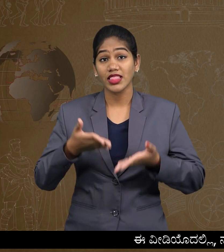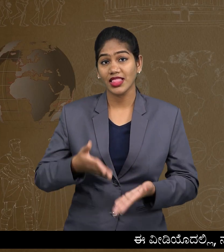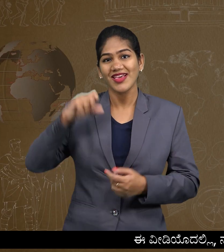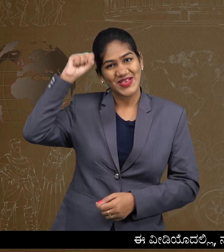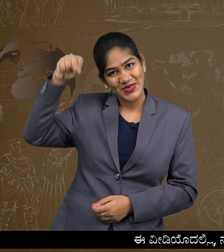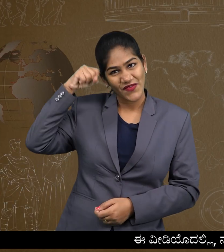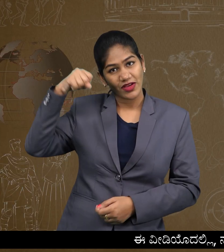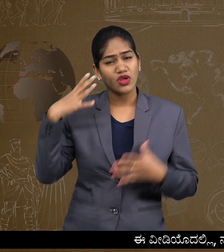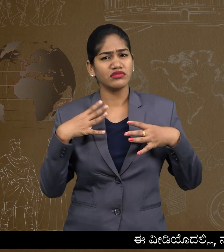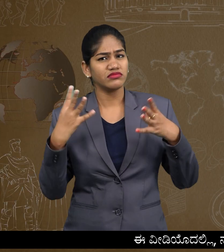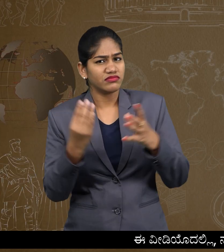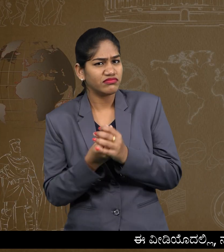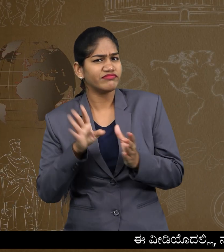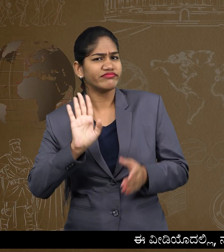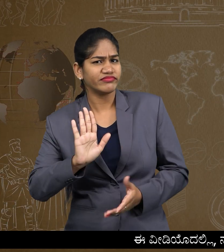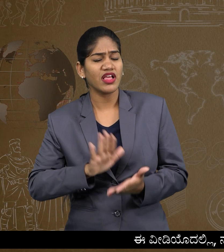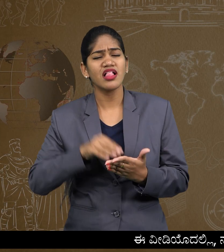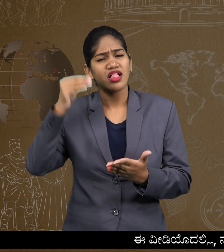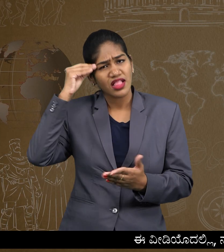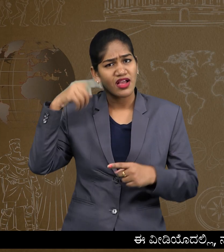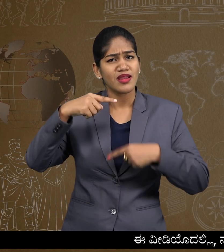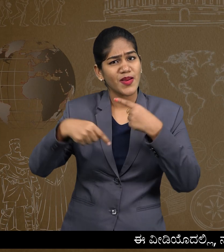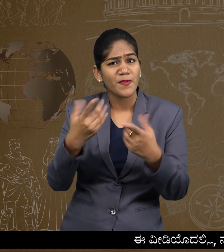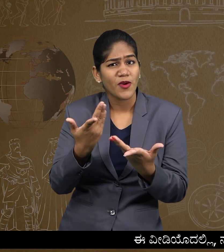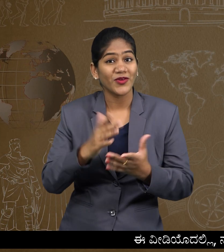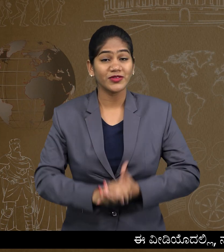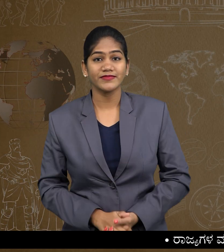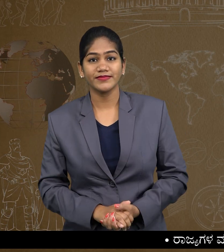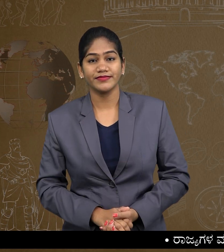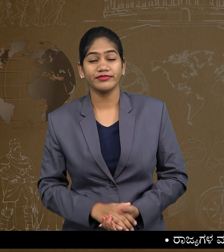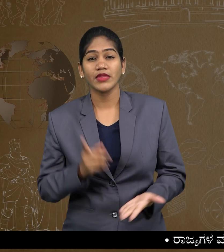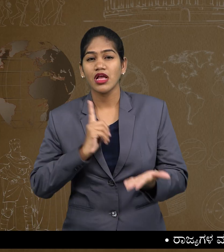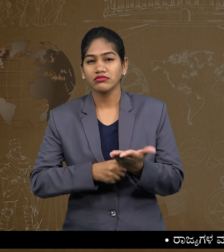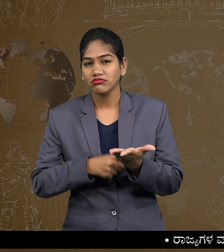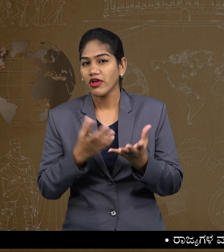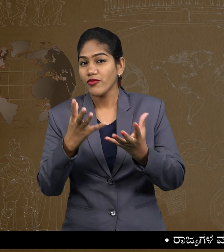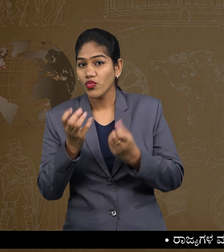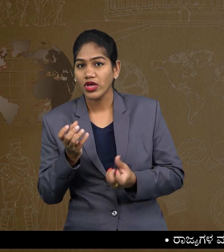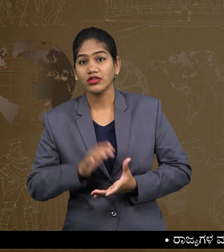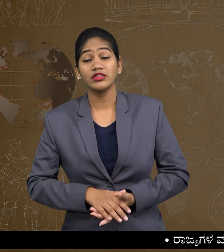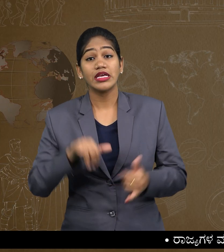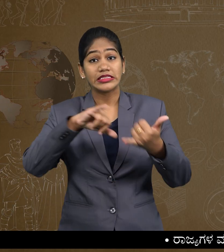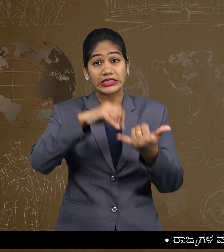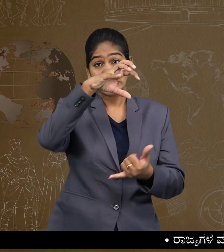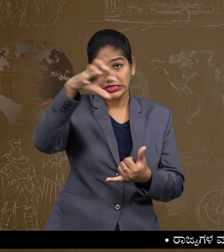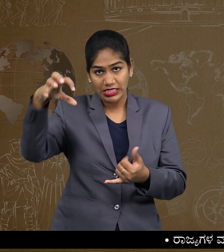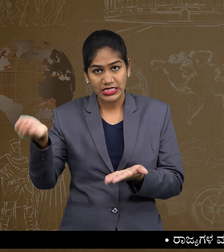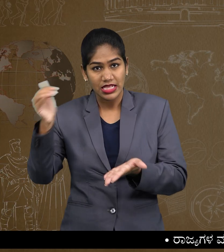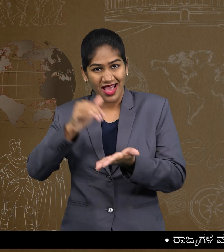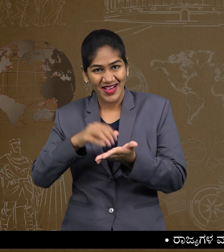ಈ ವಿಡಿಯೋದಲ್ಲಿ ನಾವು ಅದರ ಬಗ್ಗೆ ಕಲಿತಿದ್ದೇವೆ. ರಾಜ್ಯಗಳ ಮರುಸಂಘಟನೆಗೆ